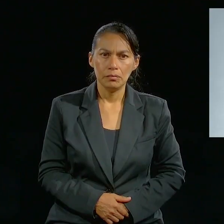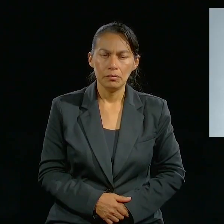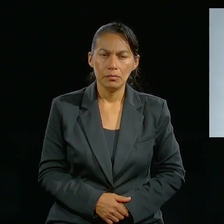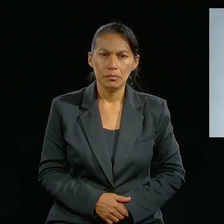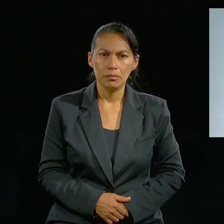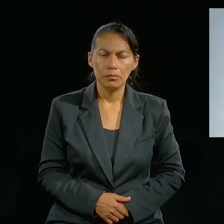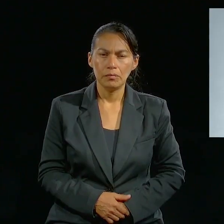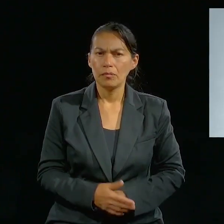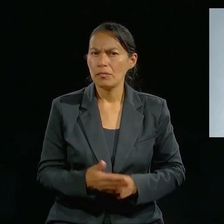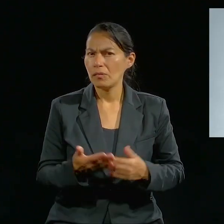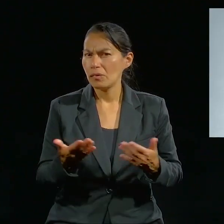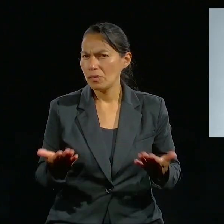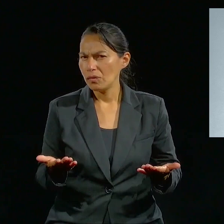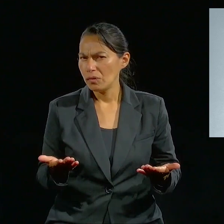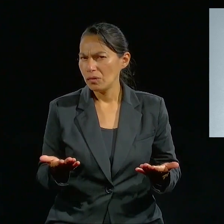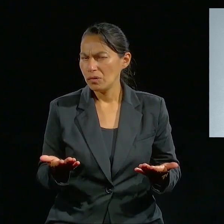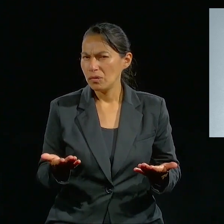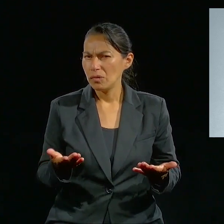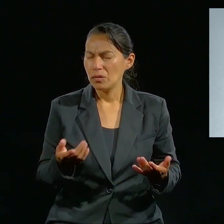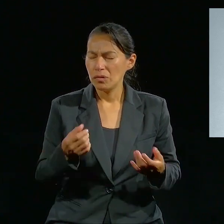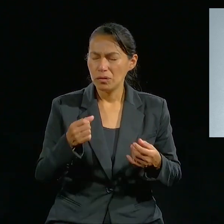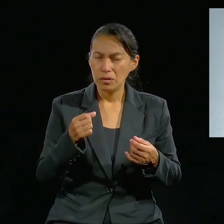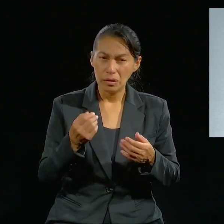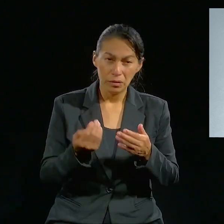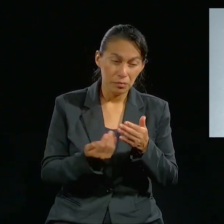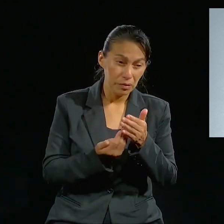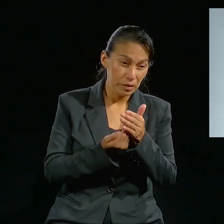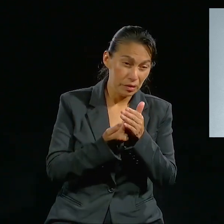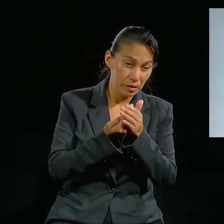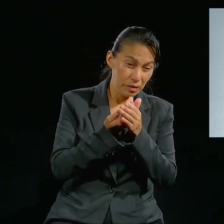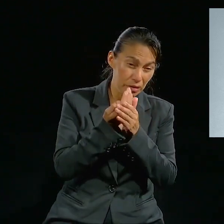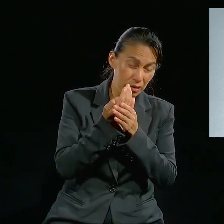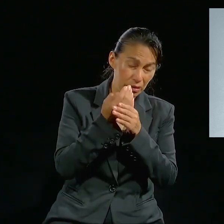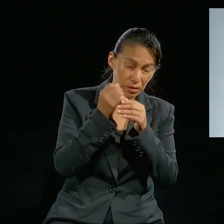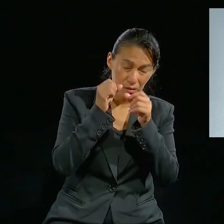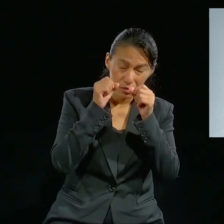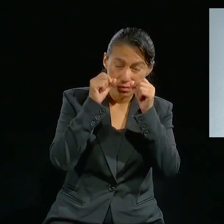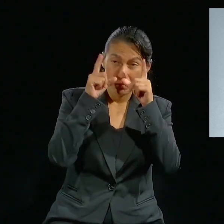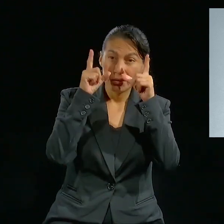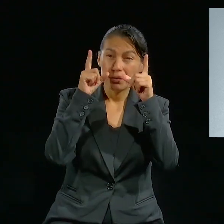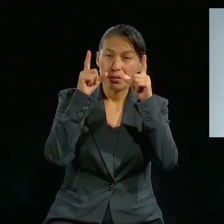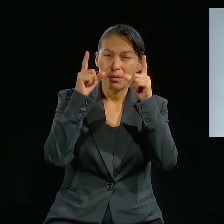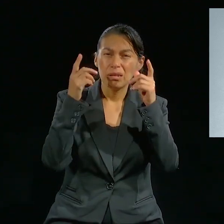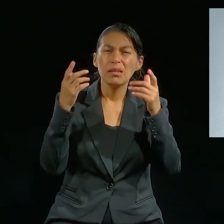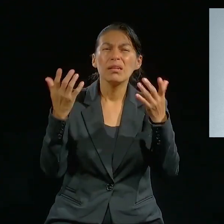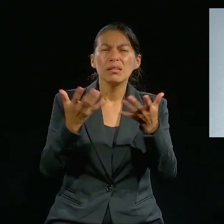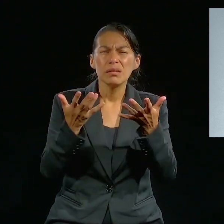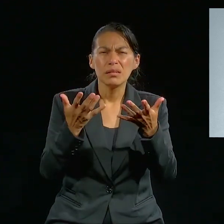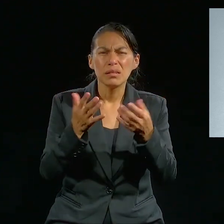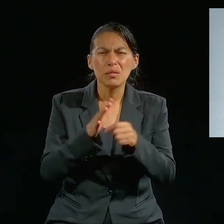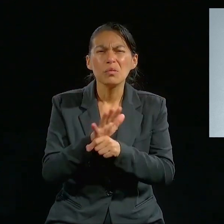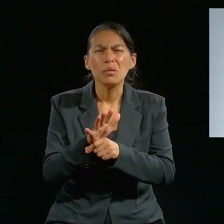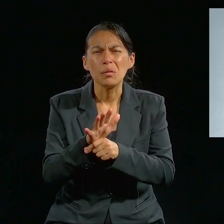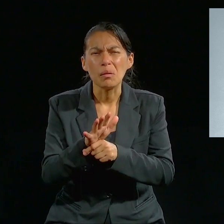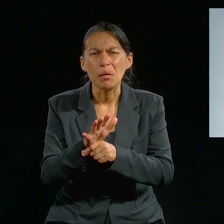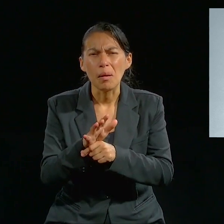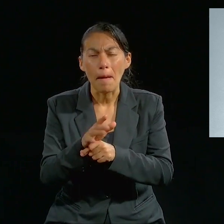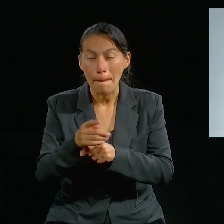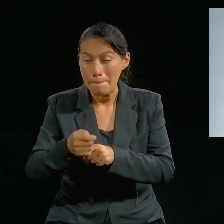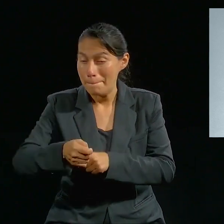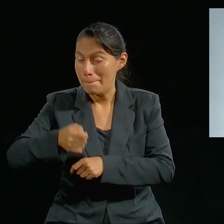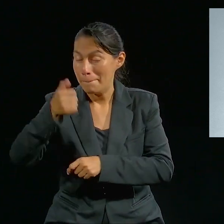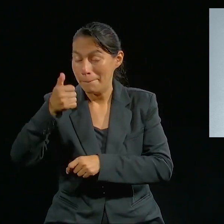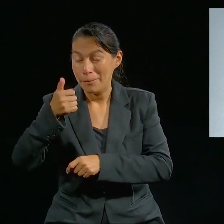¿Qué haces cuando te despiertas en las mañanas? ¿Qué es lo